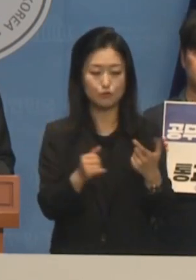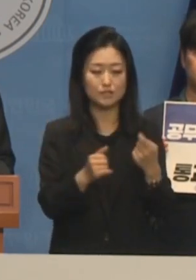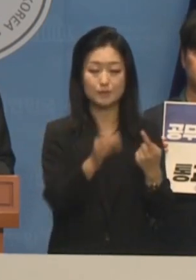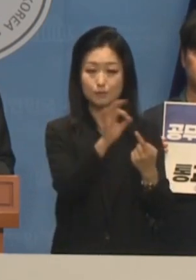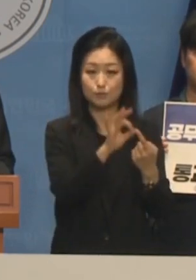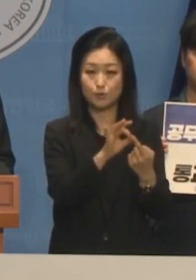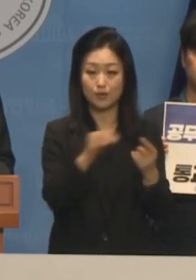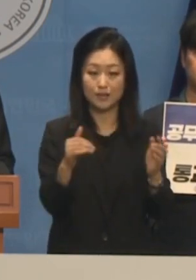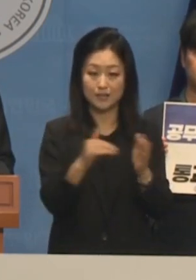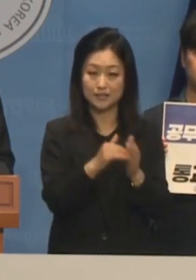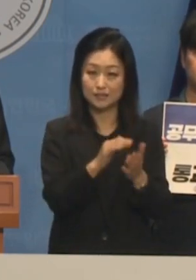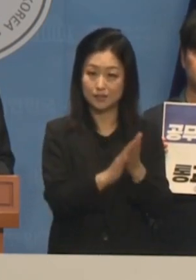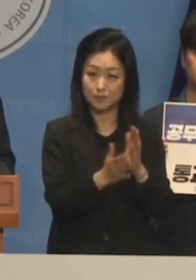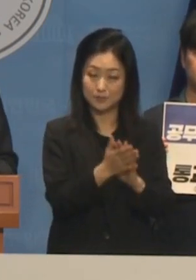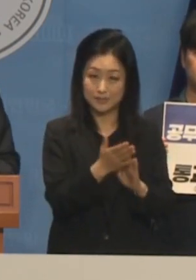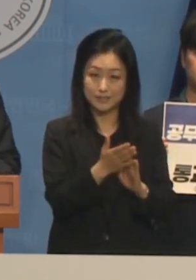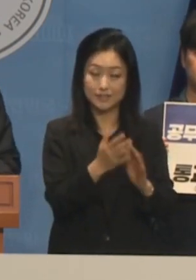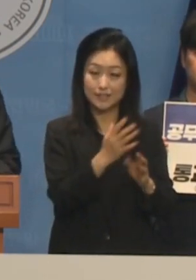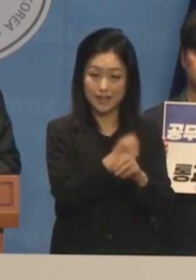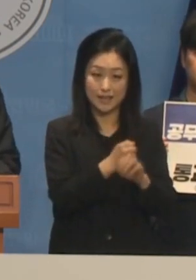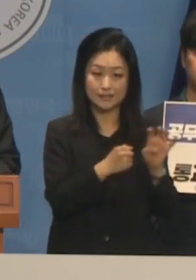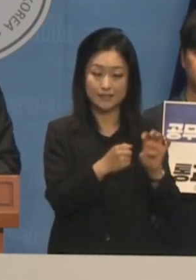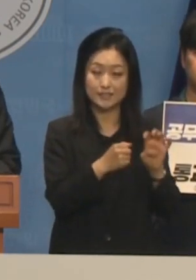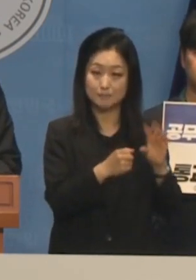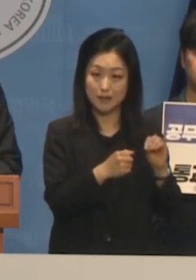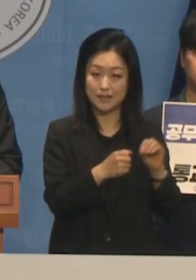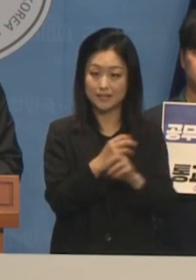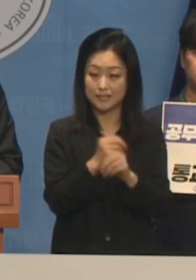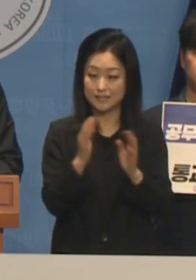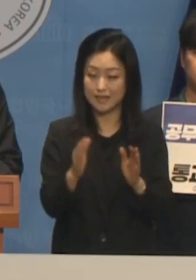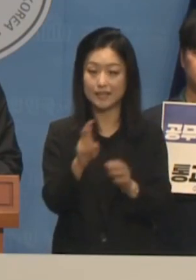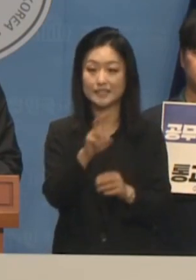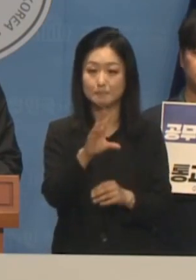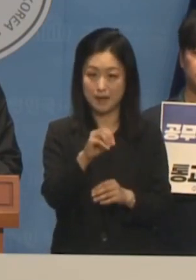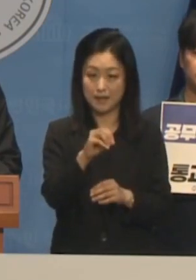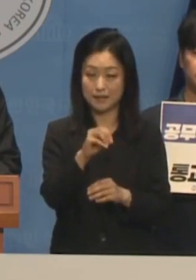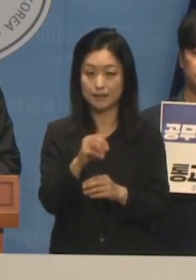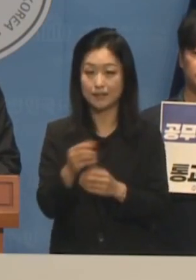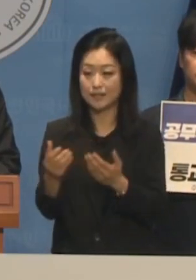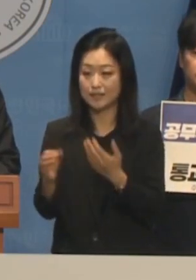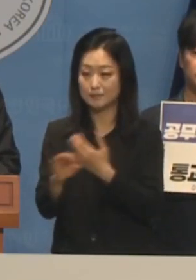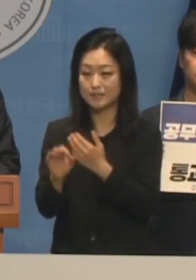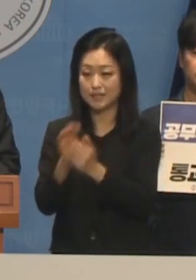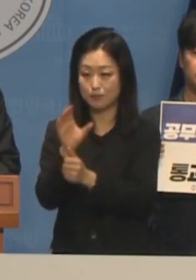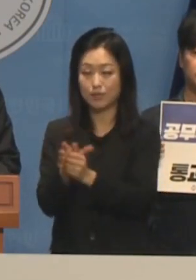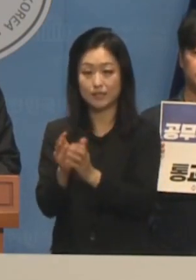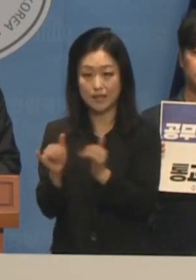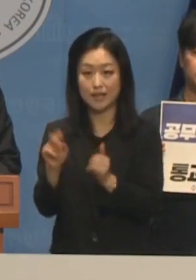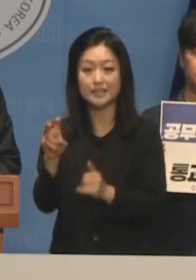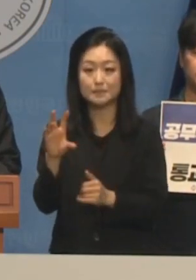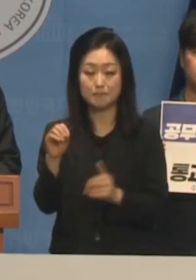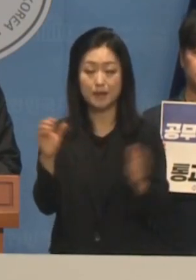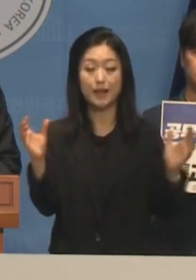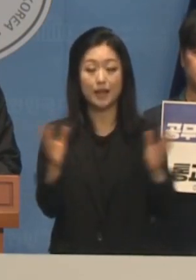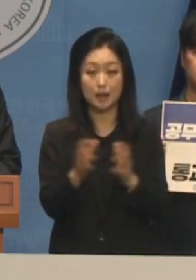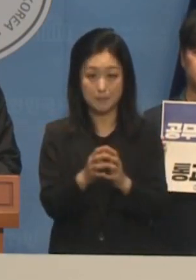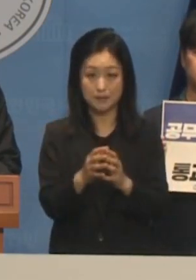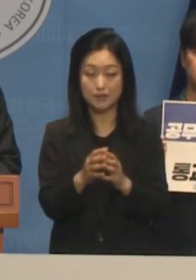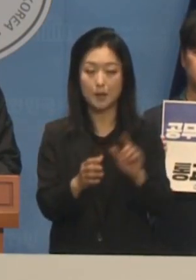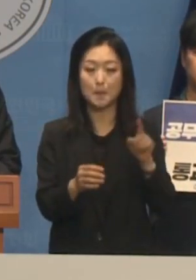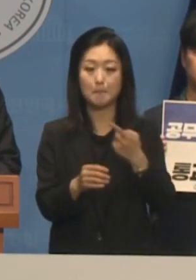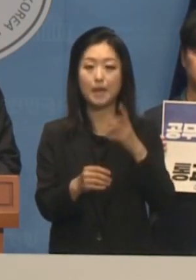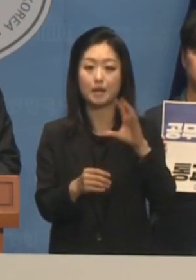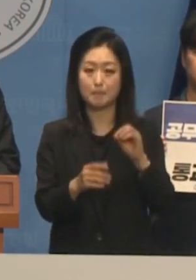무기계약직 약 40만 명, 기간제 약 20만 명, 민간위탁 20만 명 등으로 무려 100여만